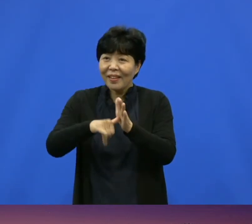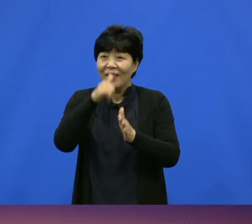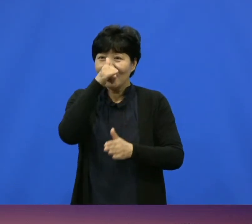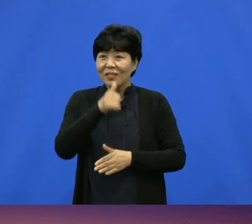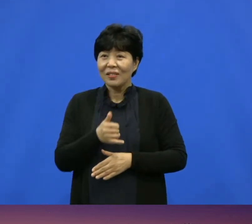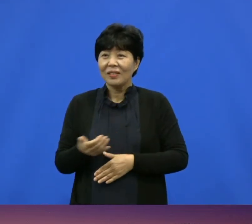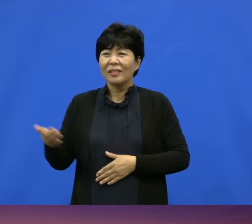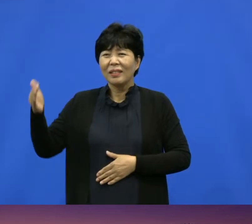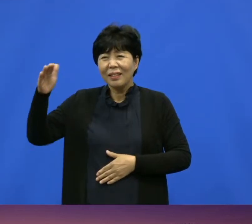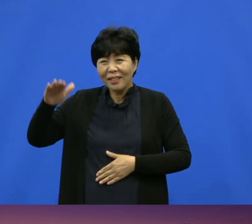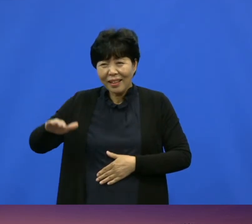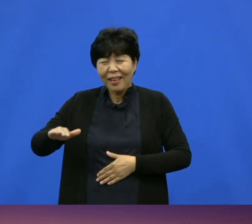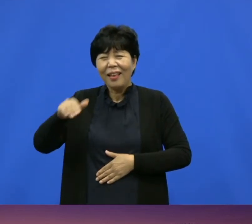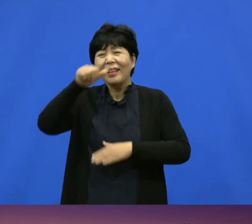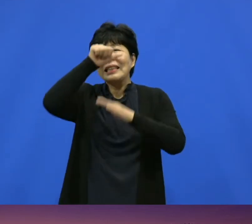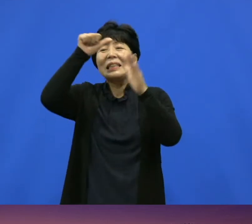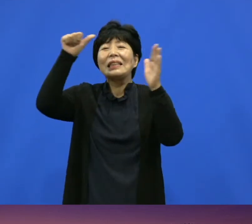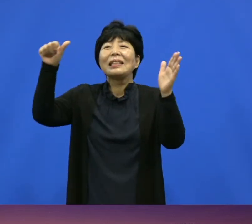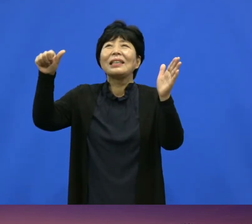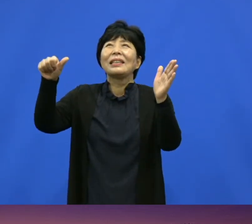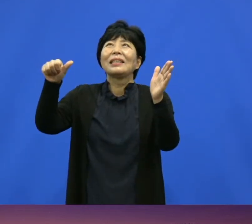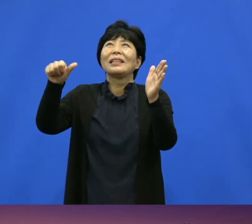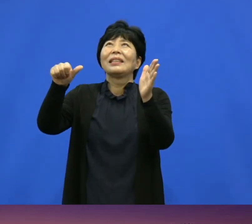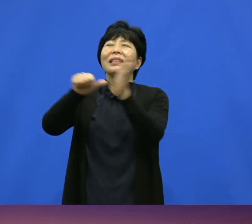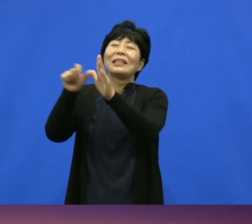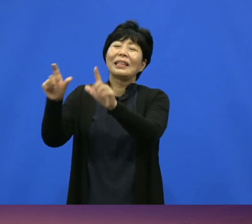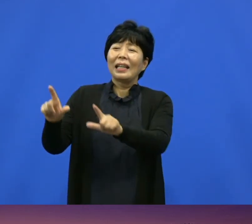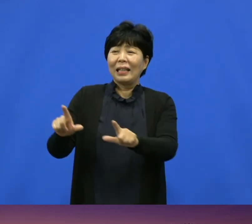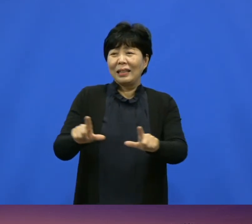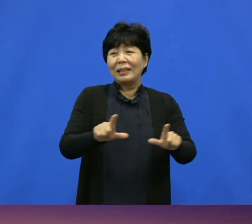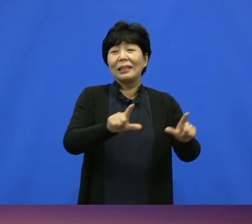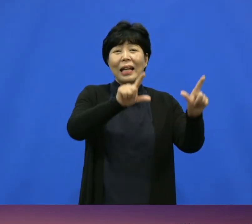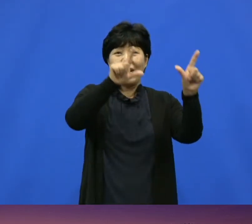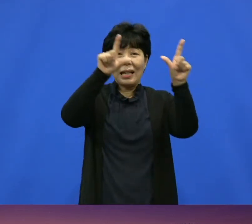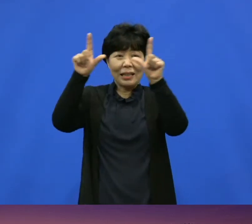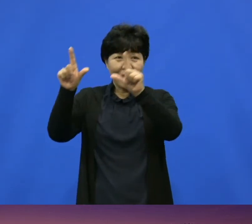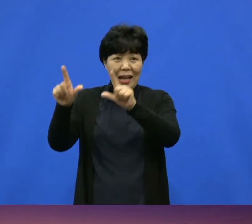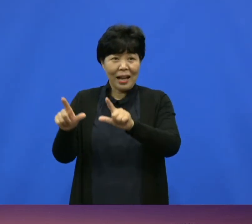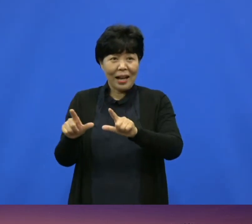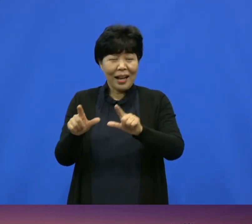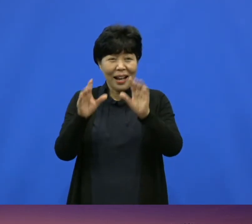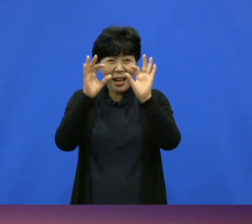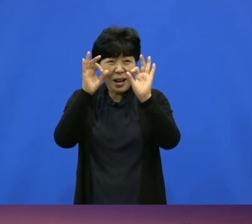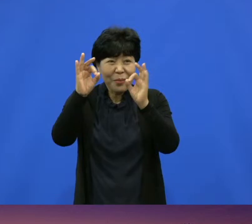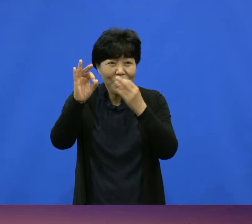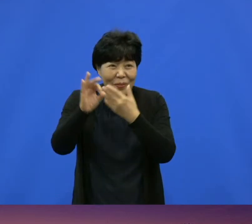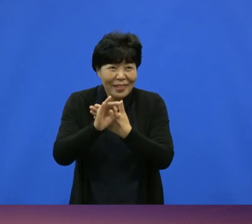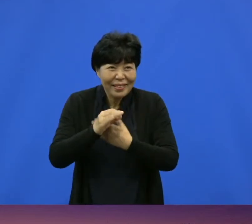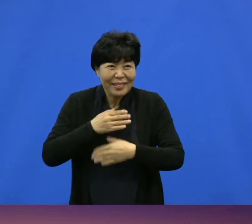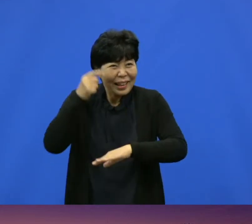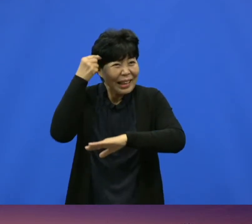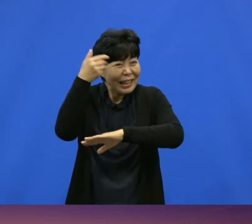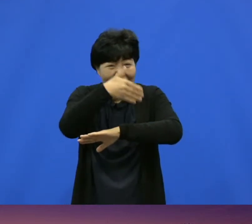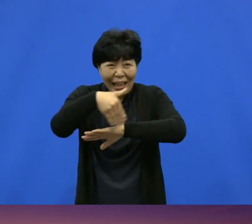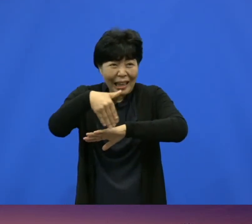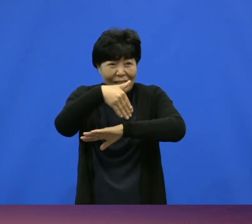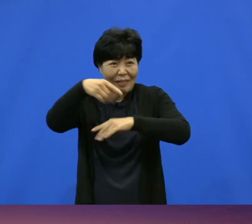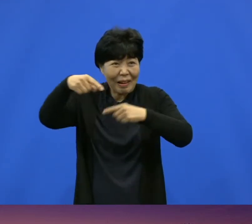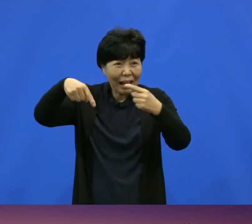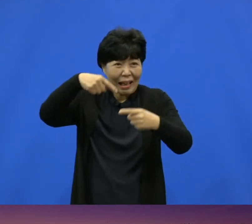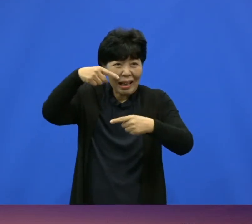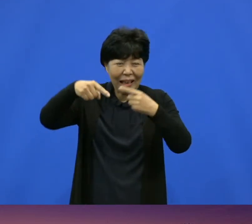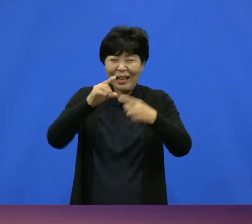그런데 여러분 인생을 살다 보면 그렇게만 되진 않아요. 우리의 계획대로 안 돼요. 안 돼요. 우리의 계획대로,